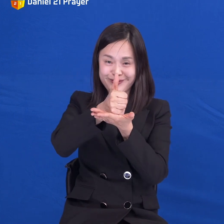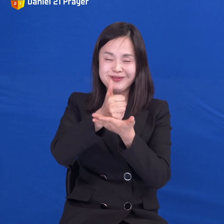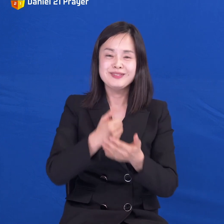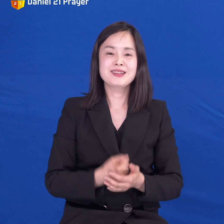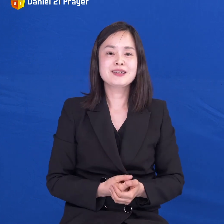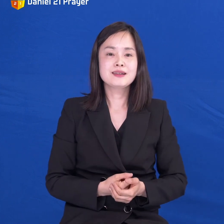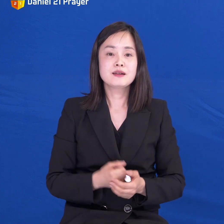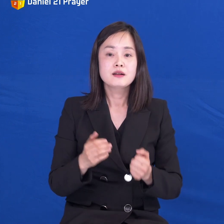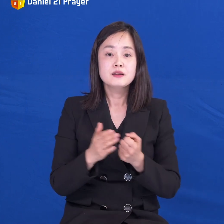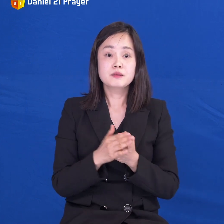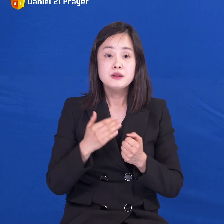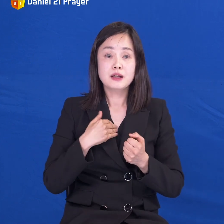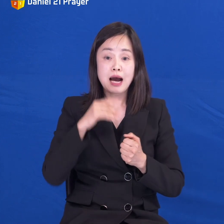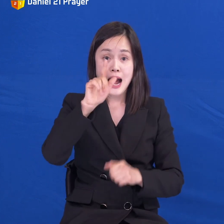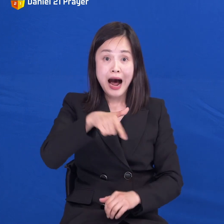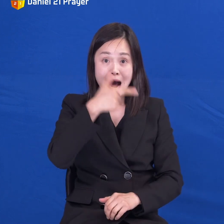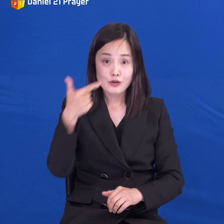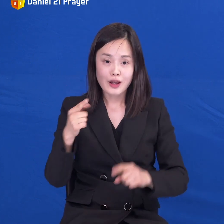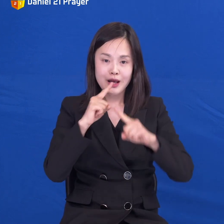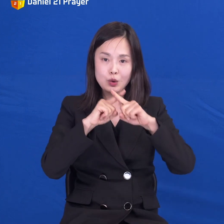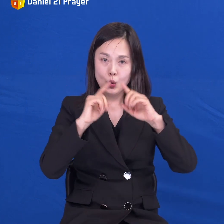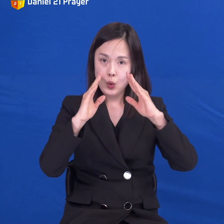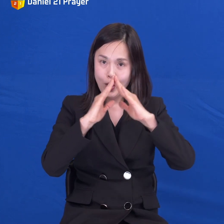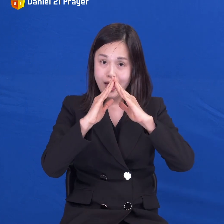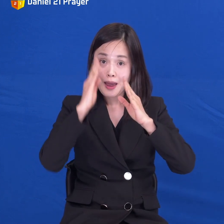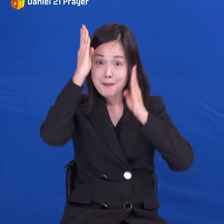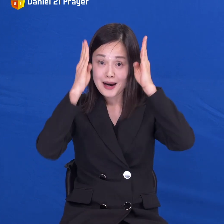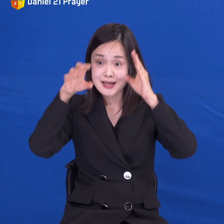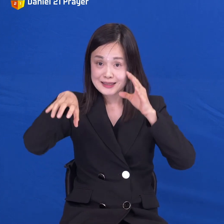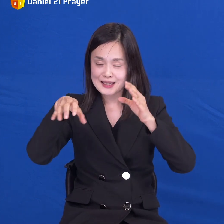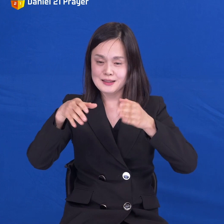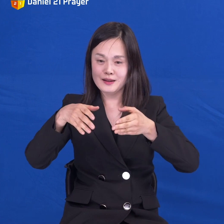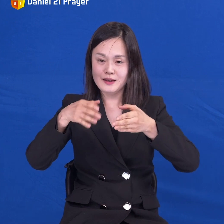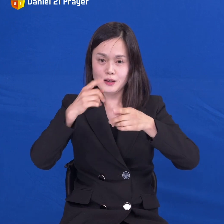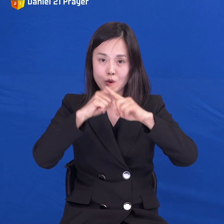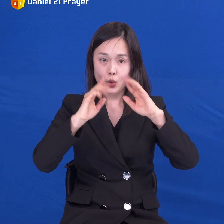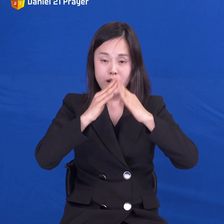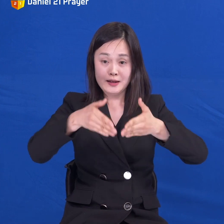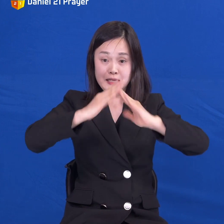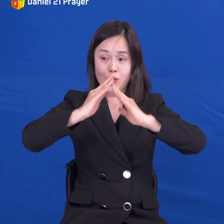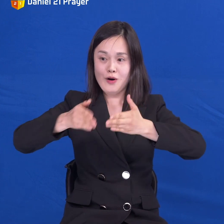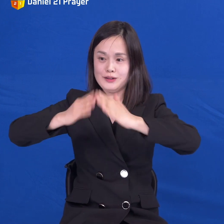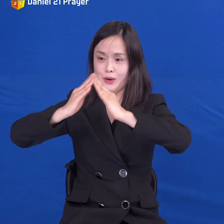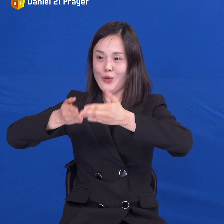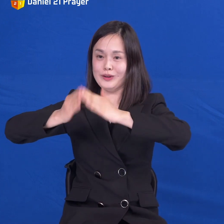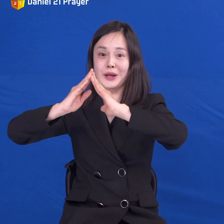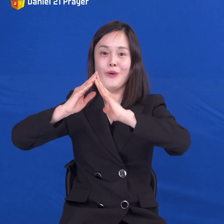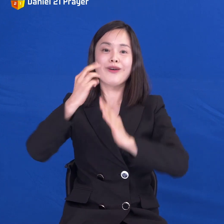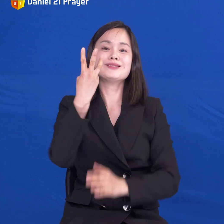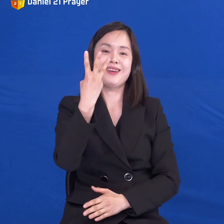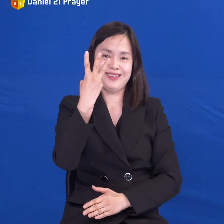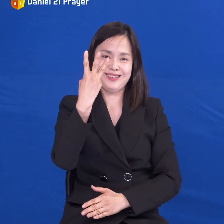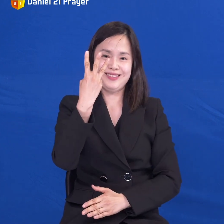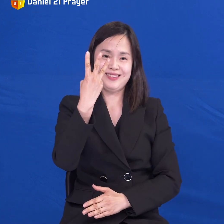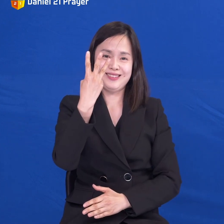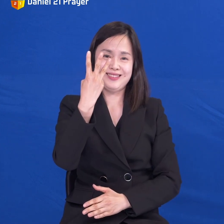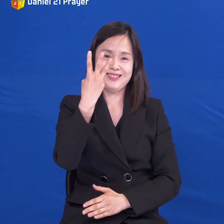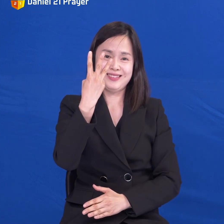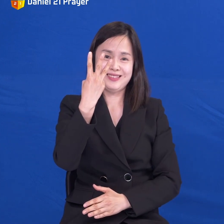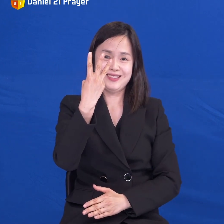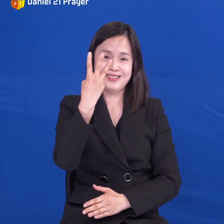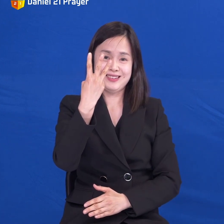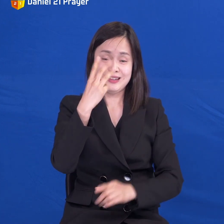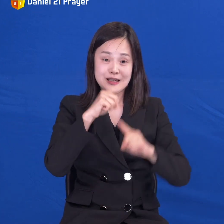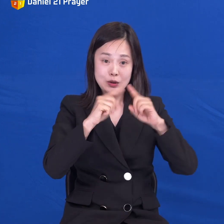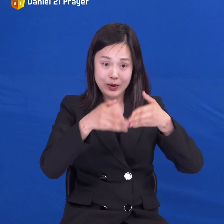3개씩 개척을 했어요. 왜요? 한 마을 쫓아내면 거기가 교회가 됩니다. 둘째 마을 쫓아내면 거기가 교회가 됩니다. 셋째